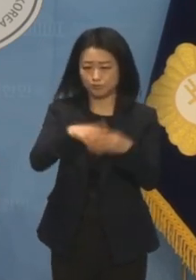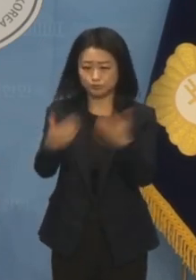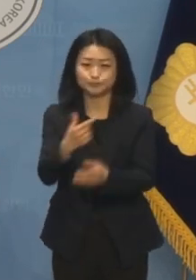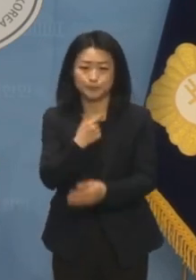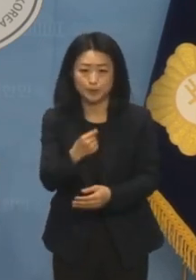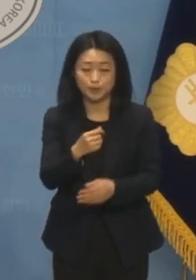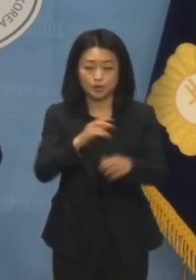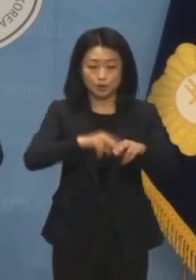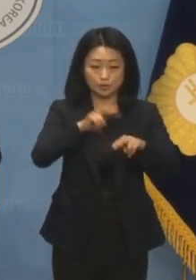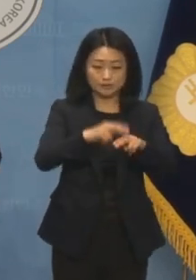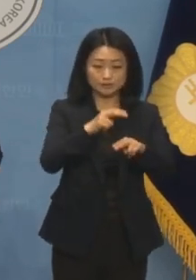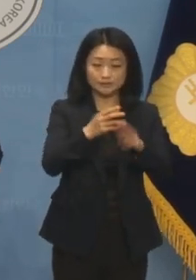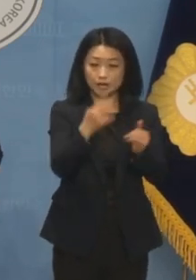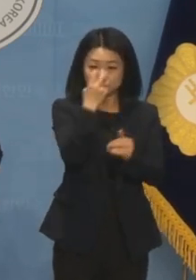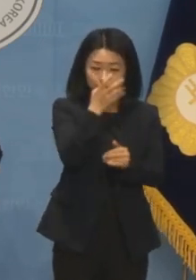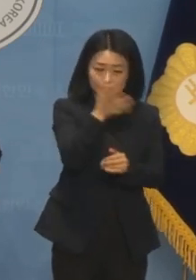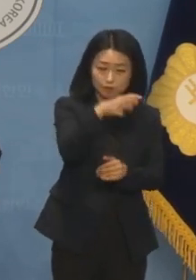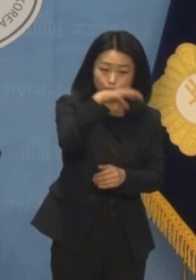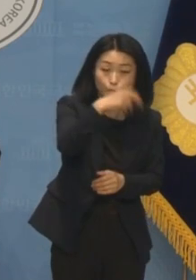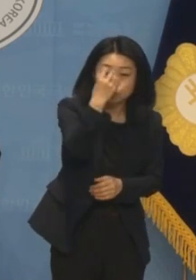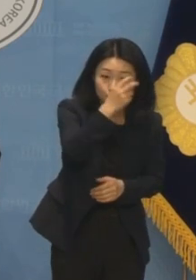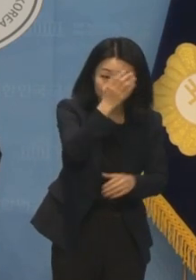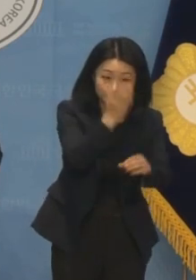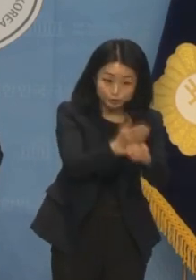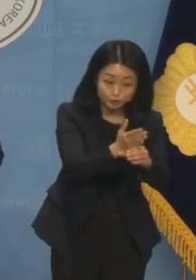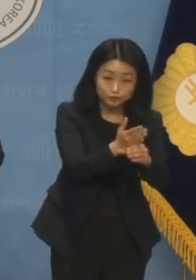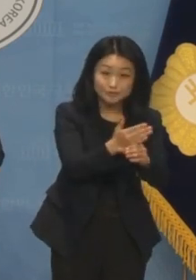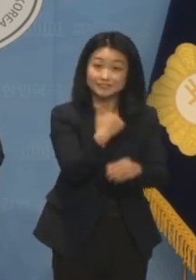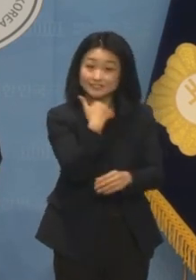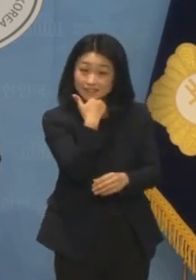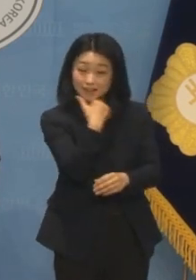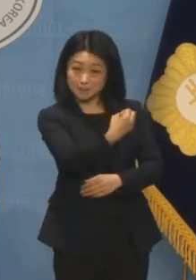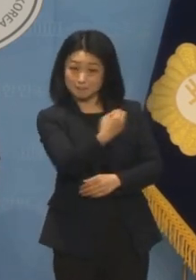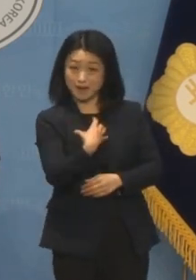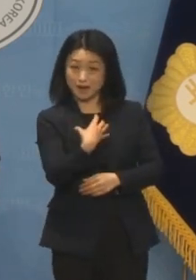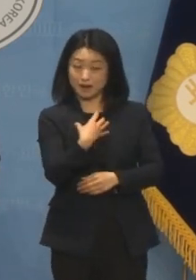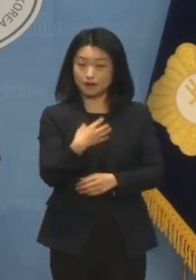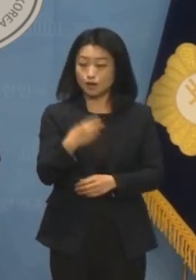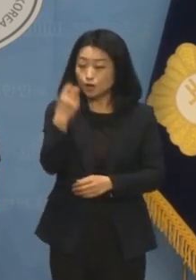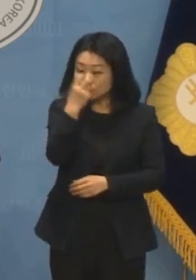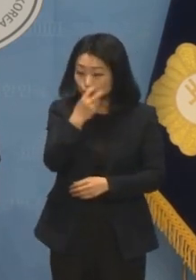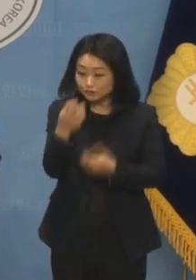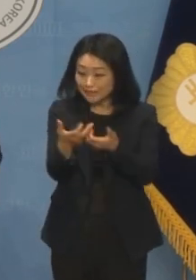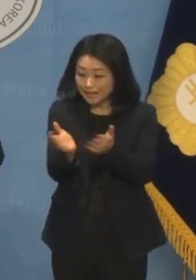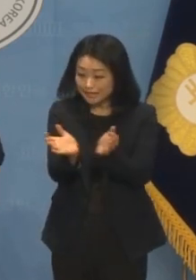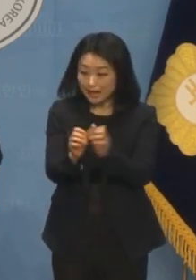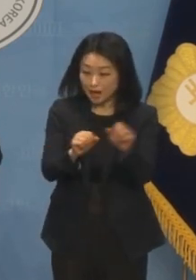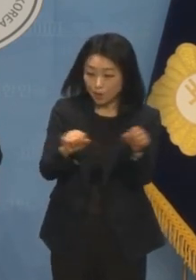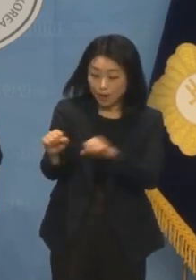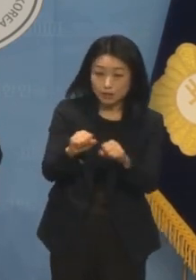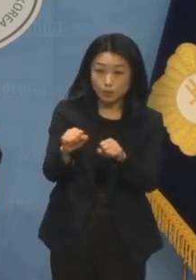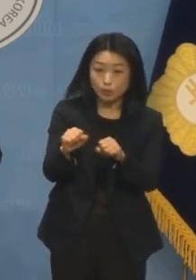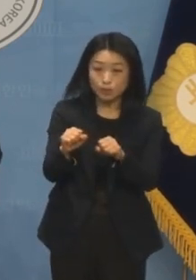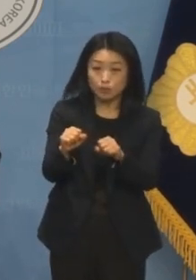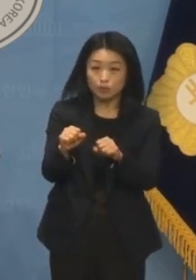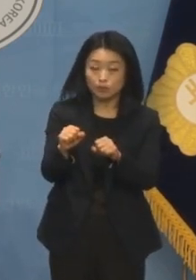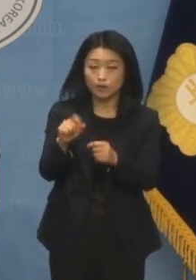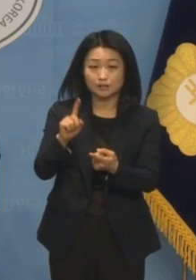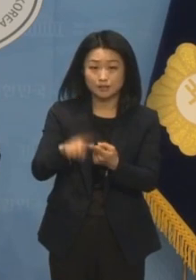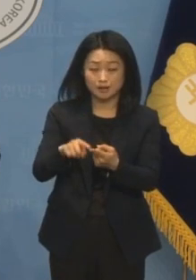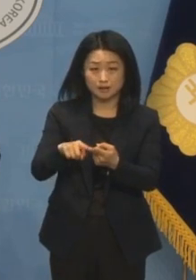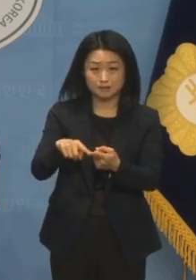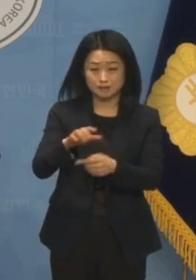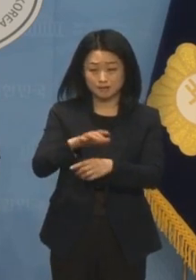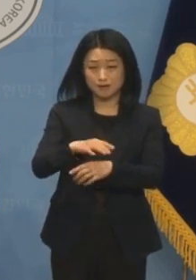공수처의 수사가 진행되고 있으니 이를 기다려보자고 하는 것은 해병대 수사단의 활동이 뒤집히고 이후 사건을 이어받은